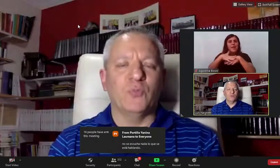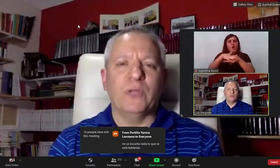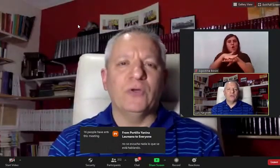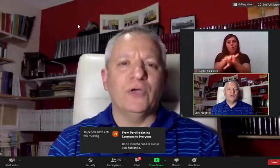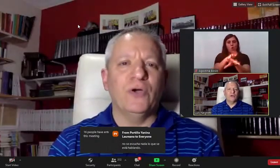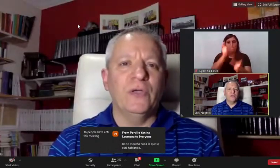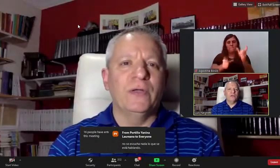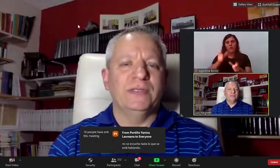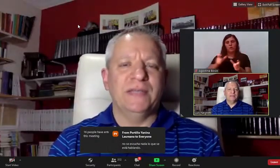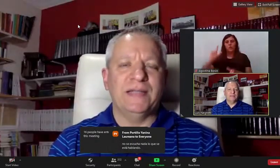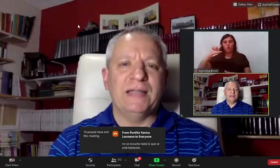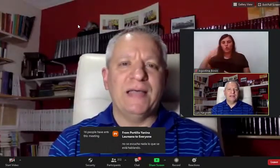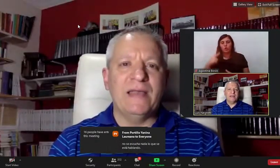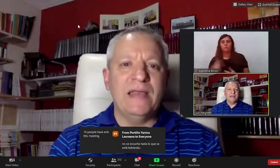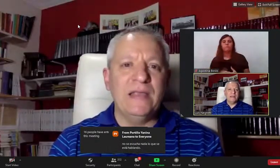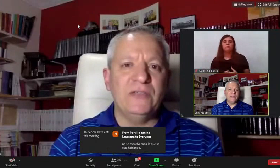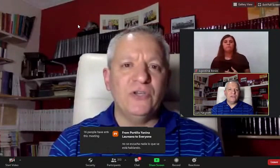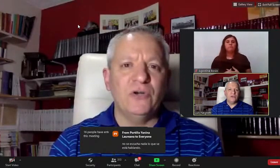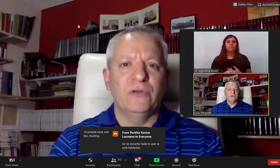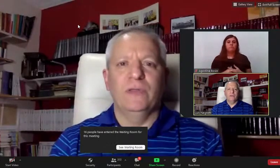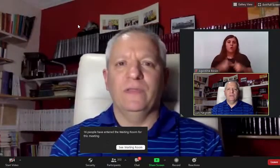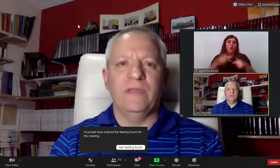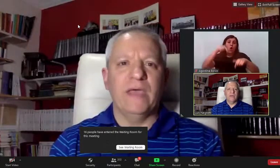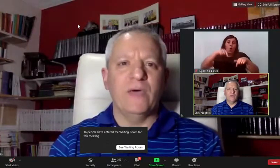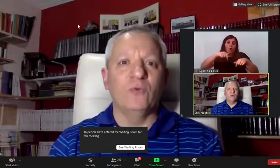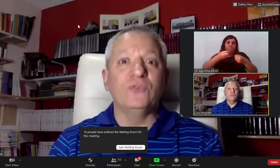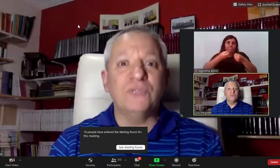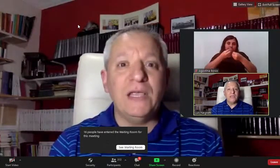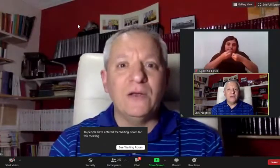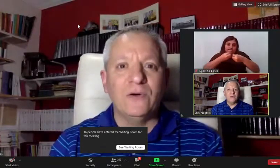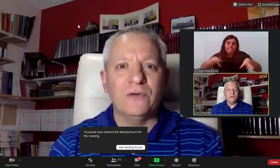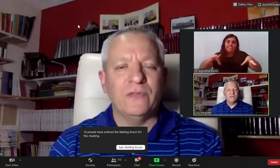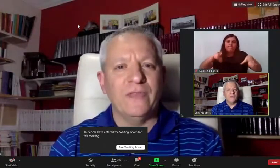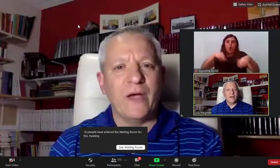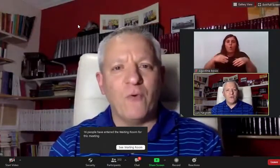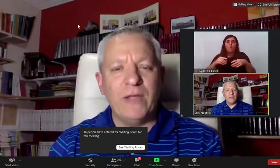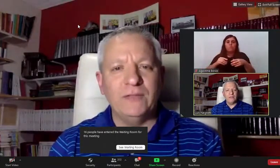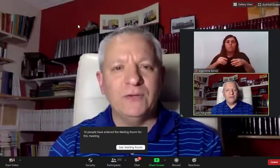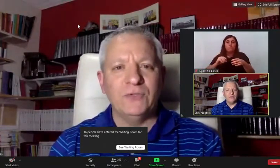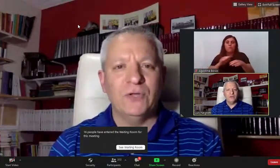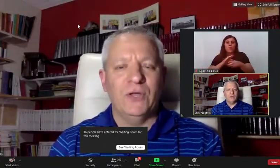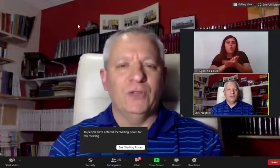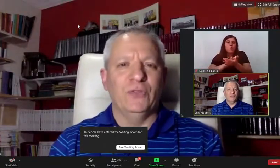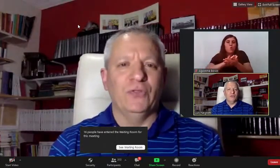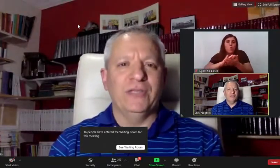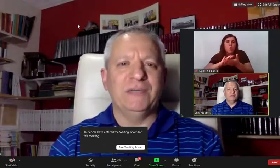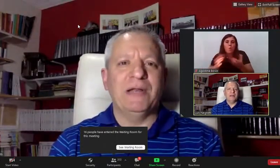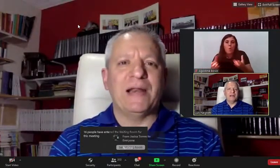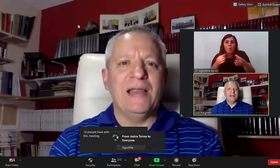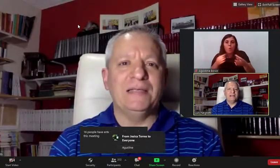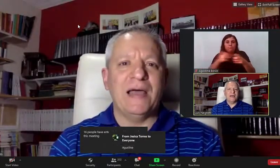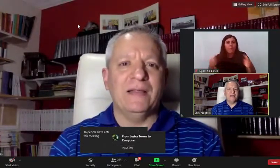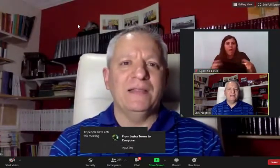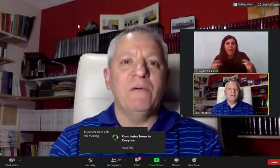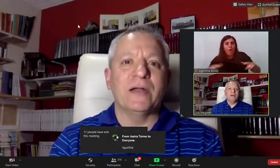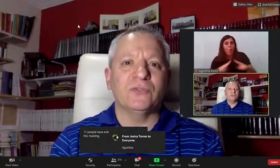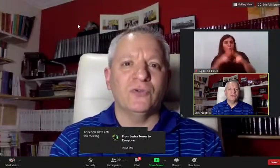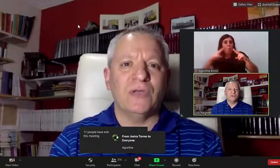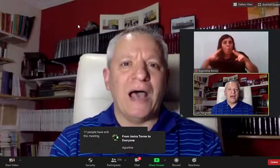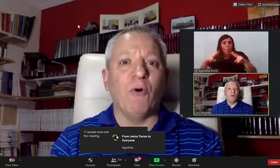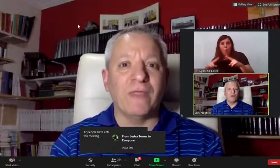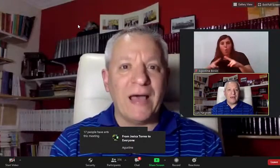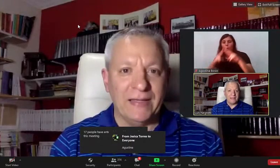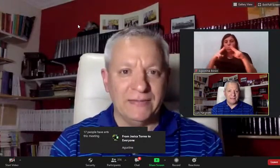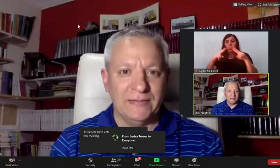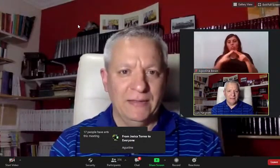Por supuesto que hoy se trata del inicio de un ciclo de encuentros donde se van a realizar